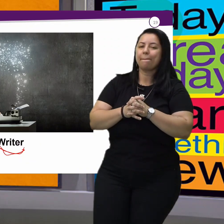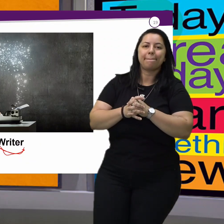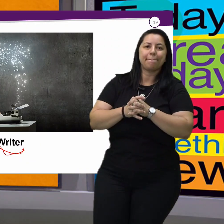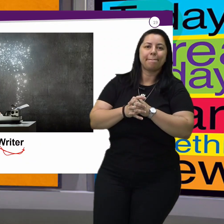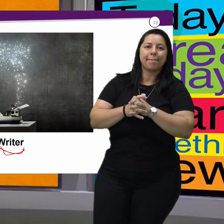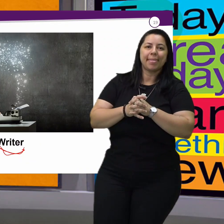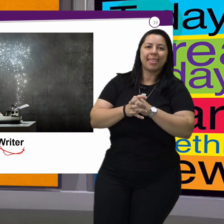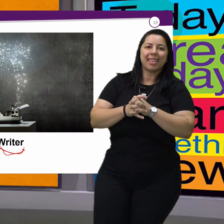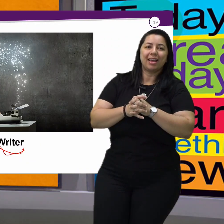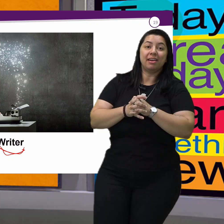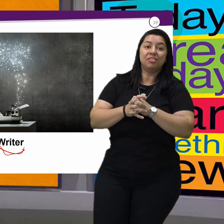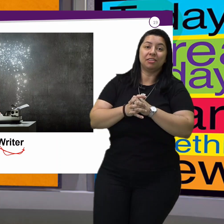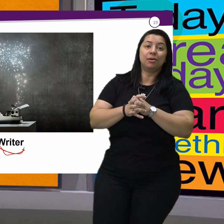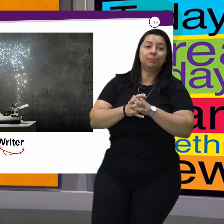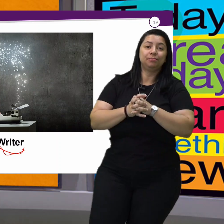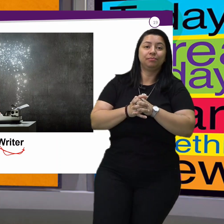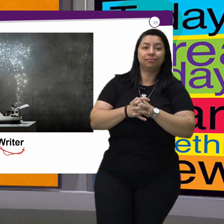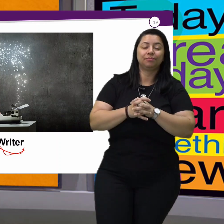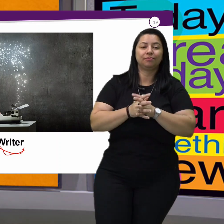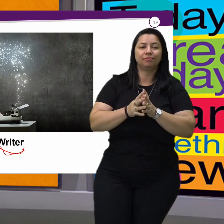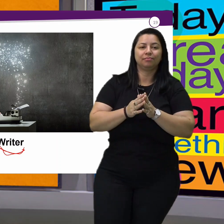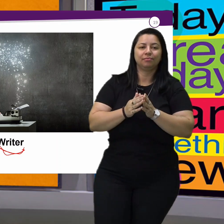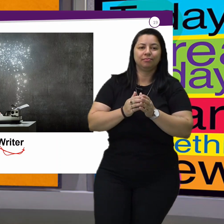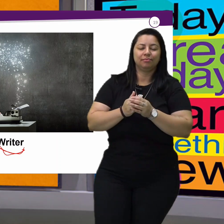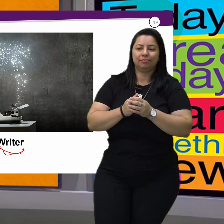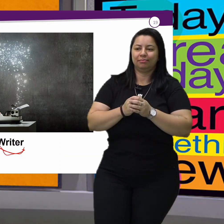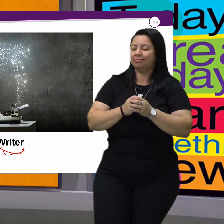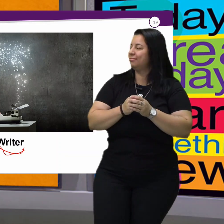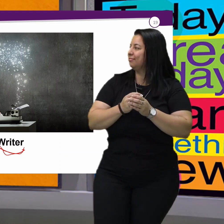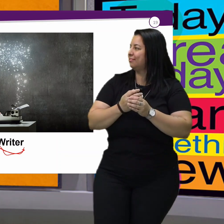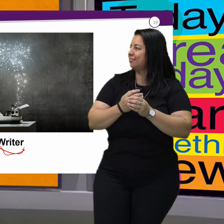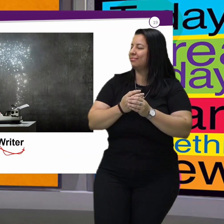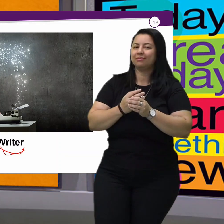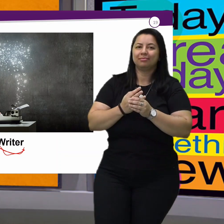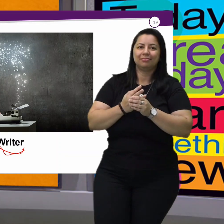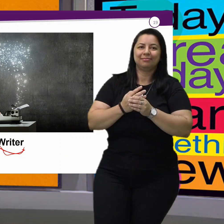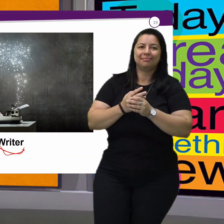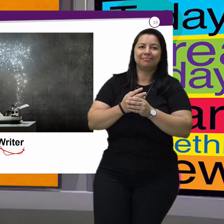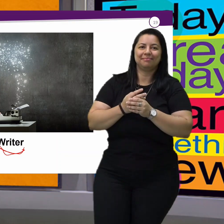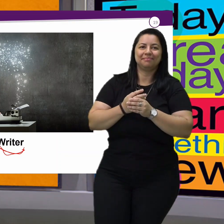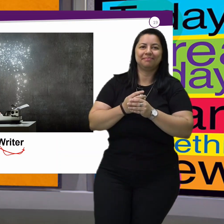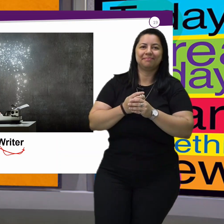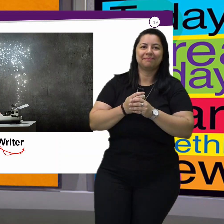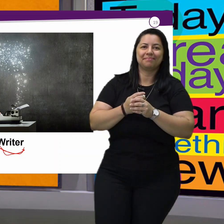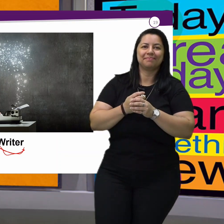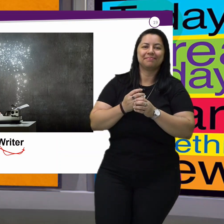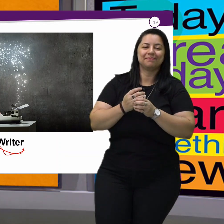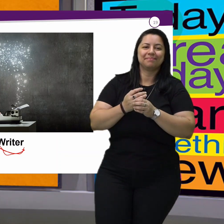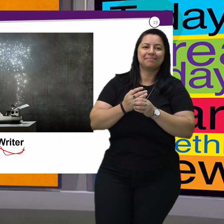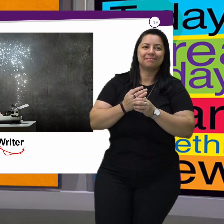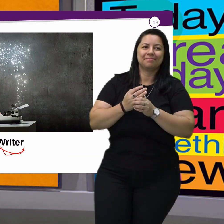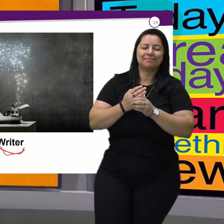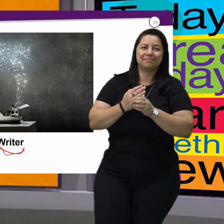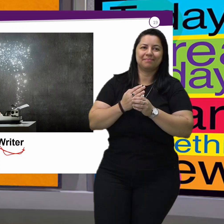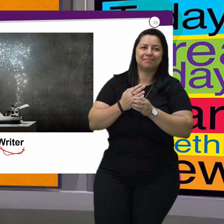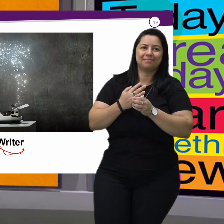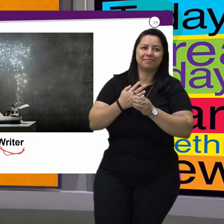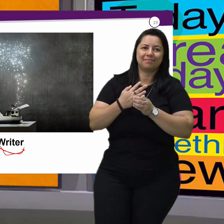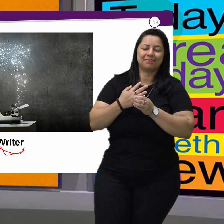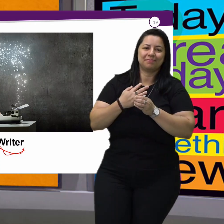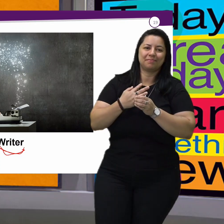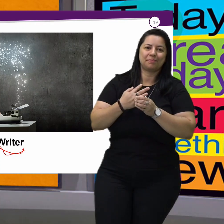na aula de revisão. Então, assim, não fez a prática. Na aula passada a gente não teve prática por conta da